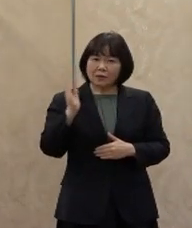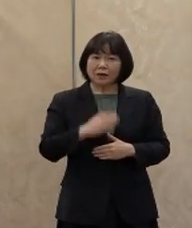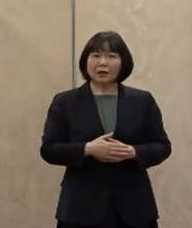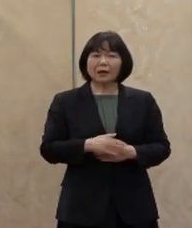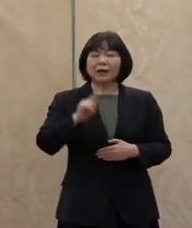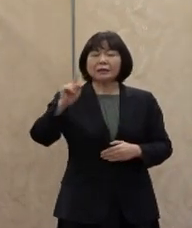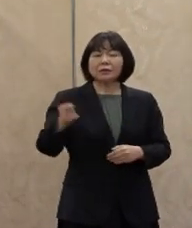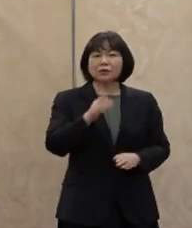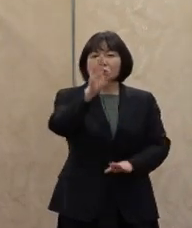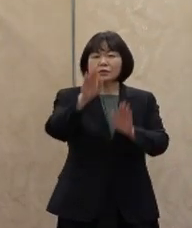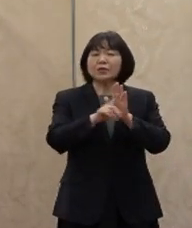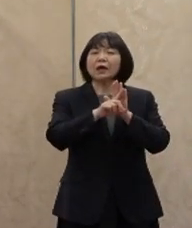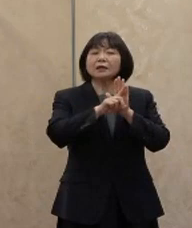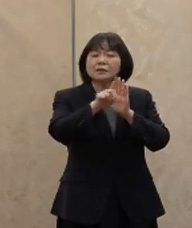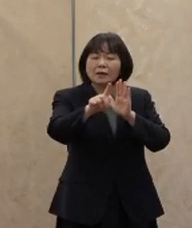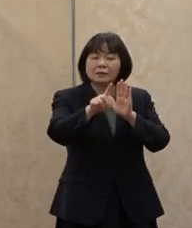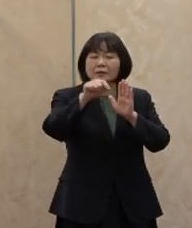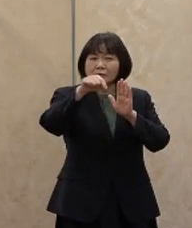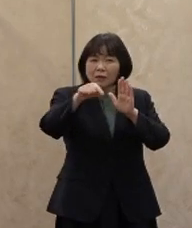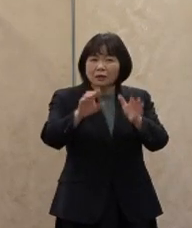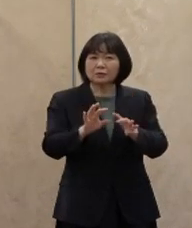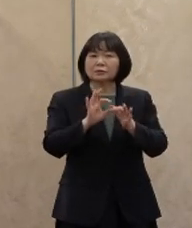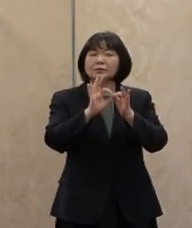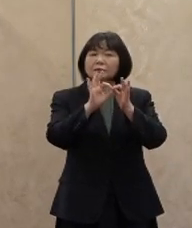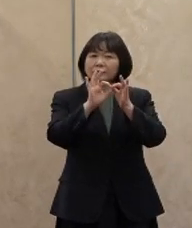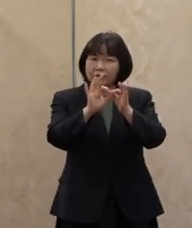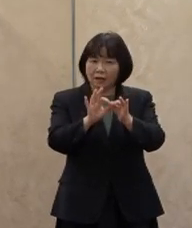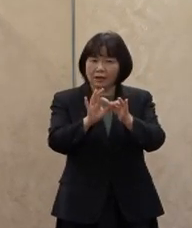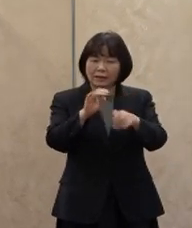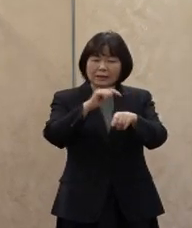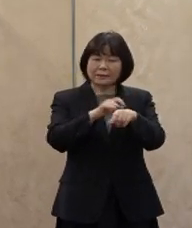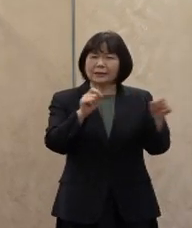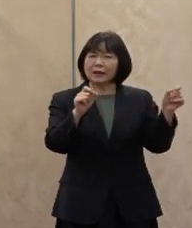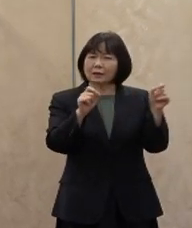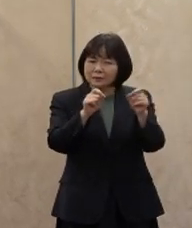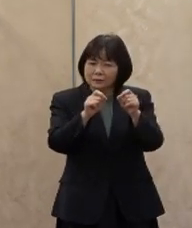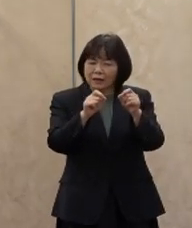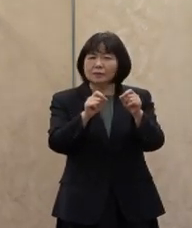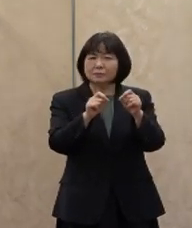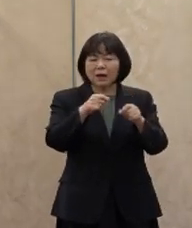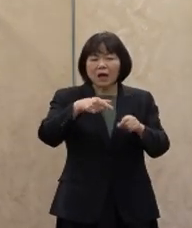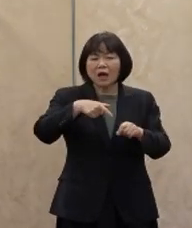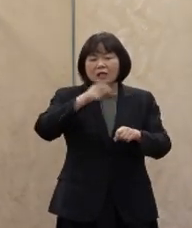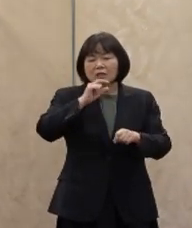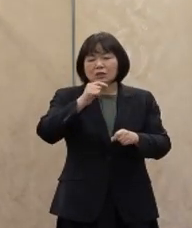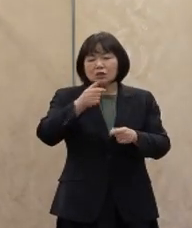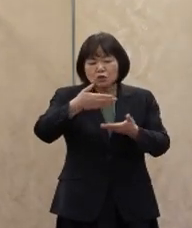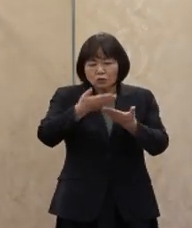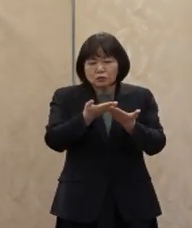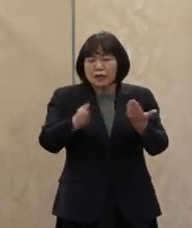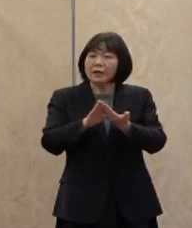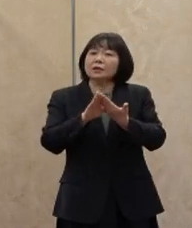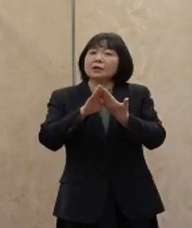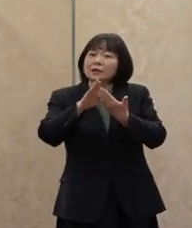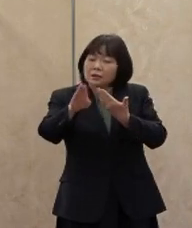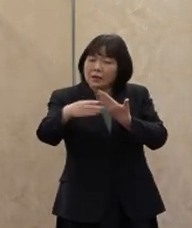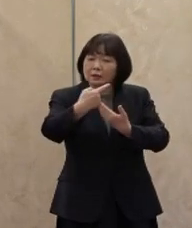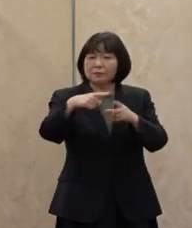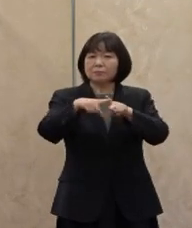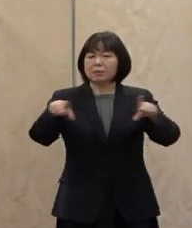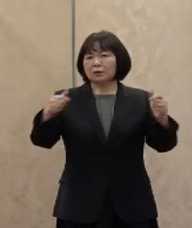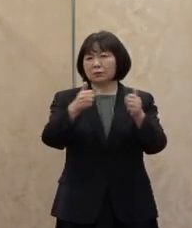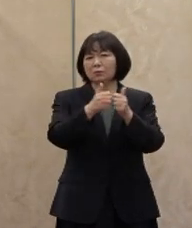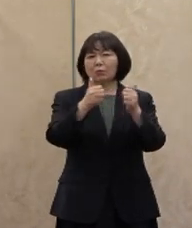これは緊急事態宣言そのものについての時短の飲食店以外の相談、一般的な相